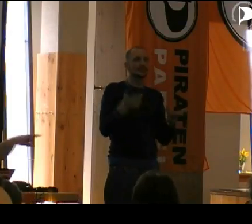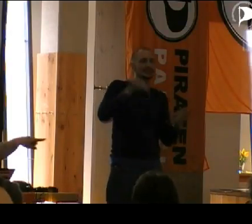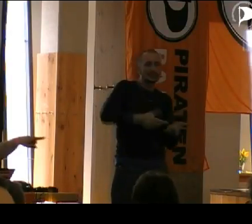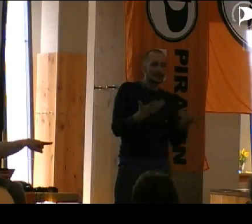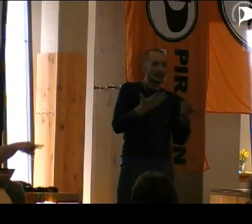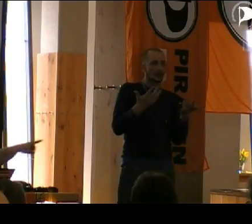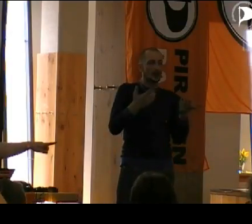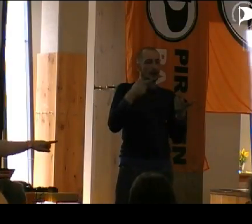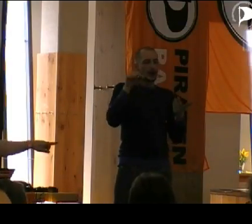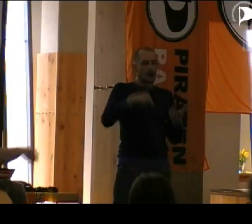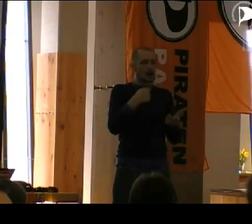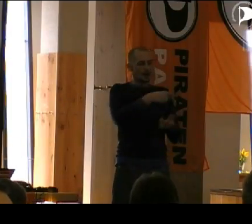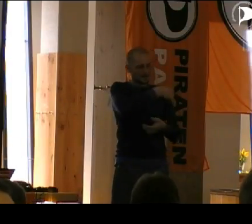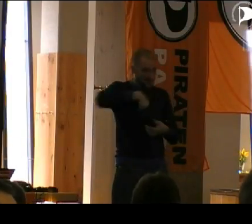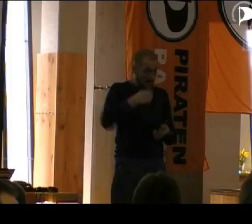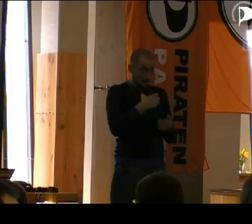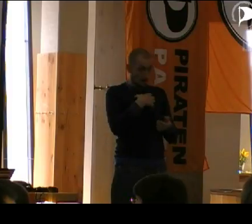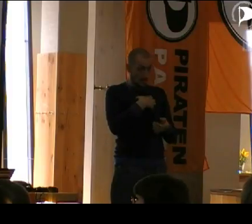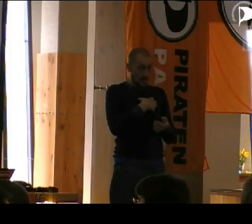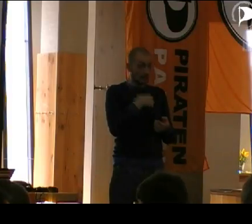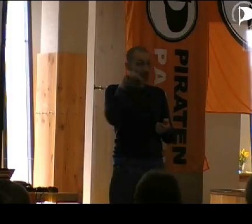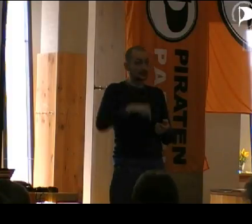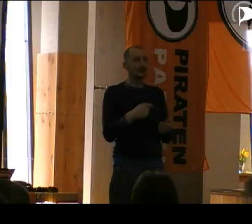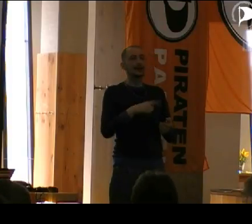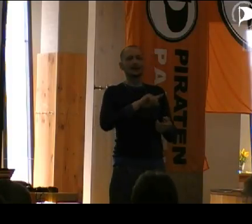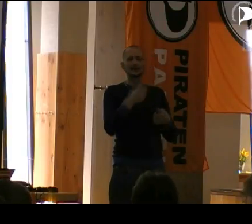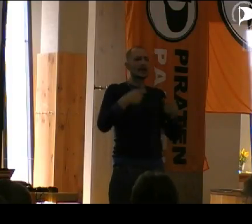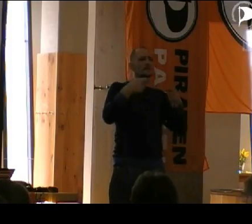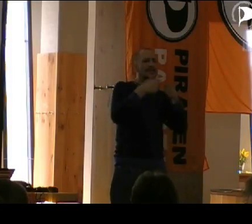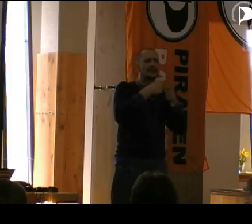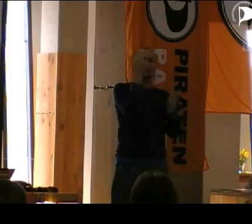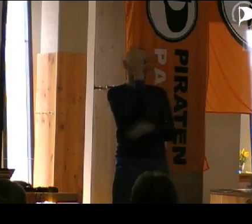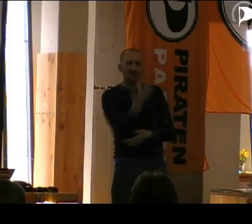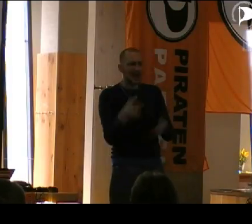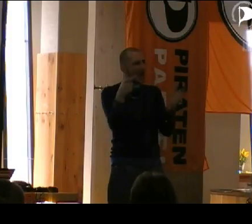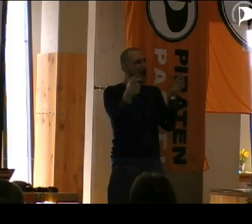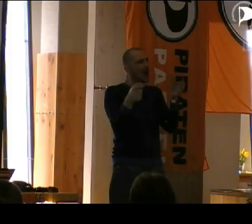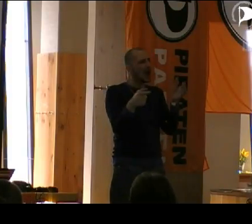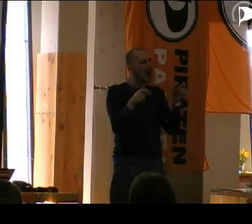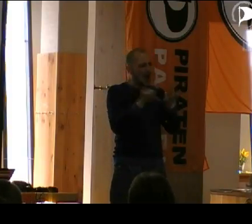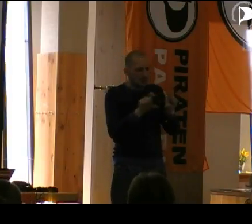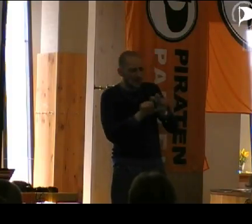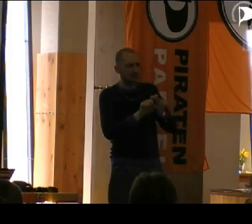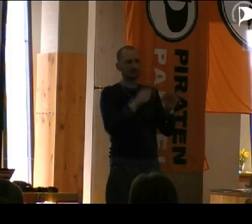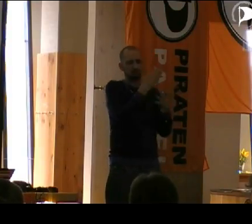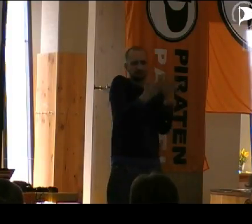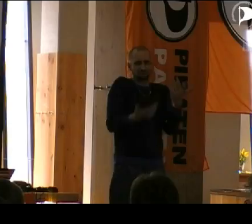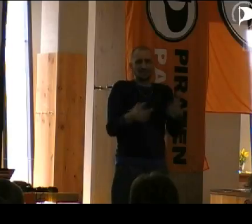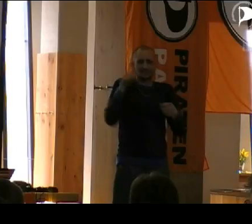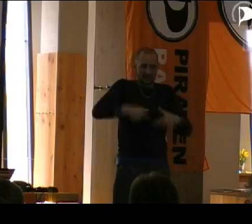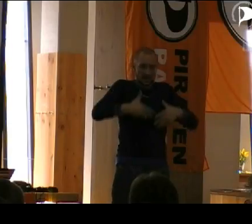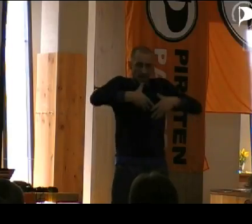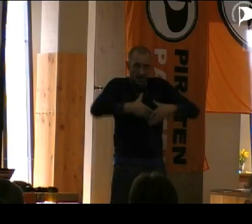probleme gebracht weil er nicht auf unsere mitgliederzahlen zugreifen konnten auf die adressen der zweifelsfall und wir tanzen einladen